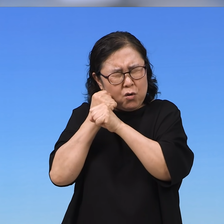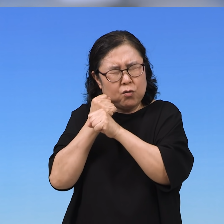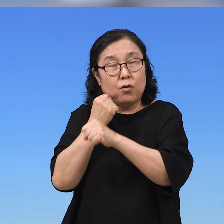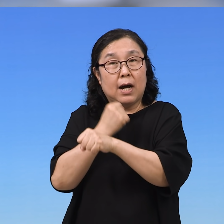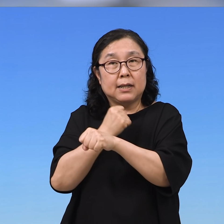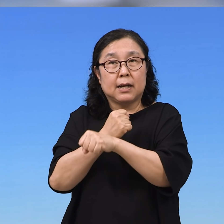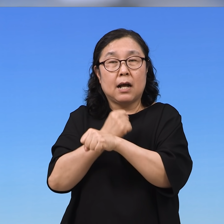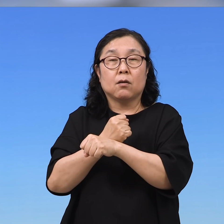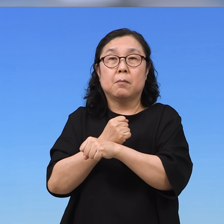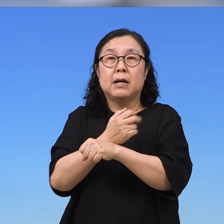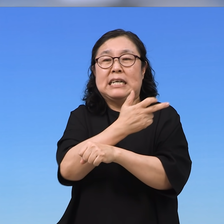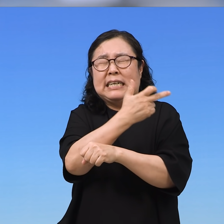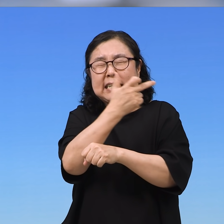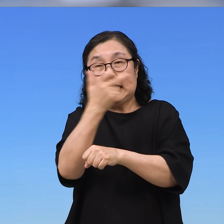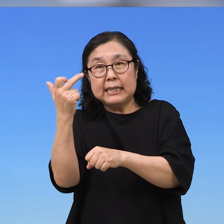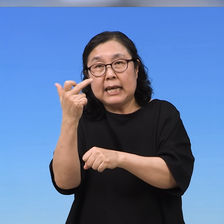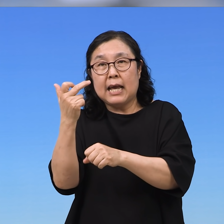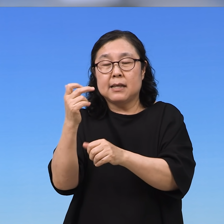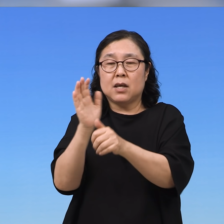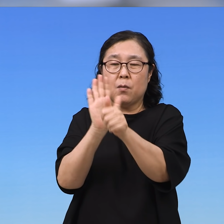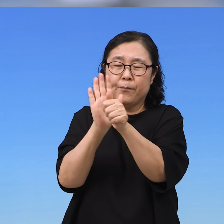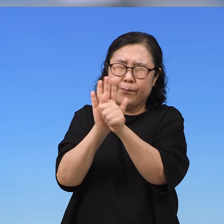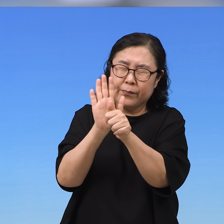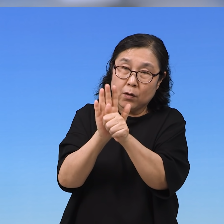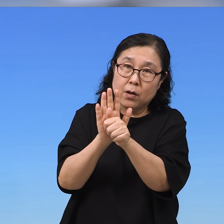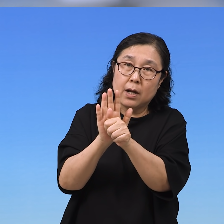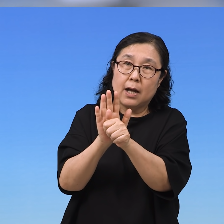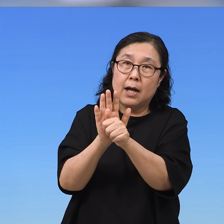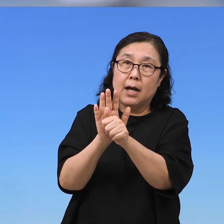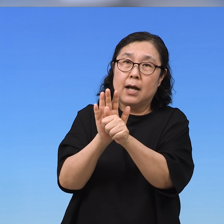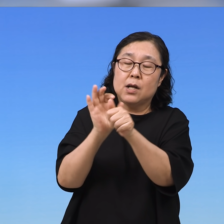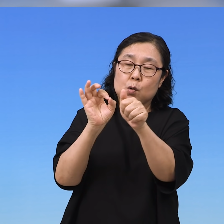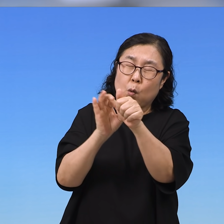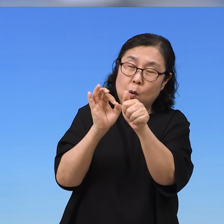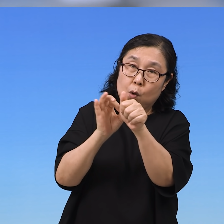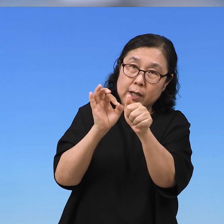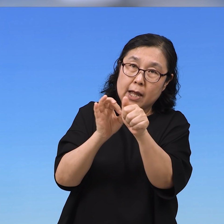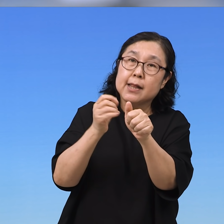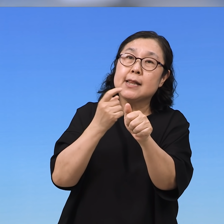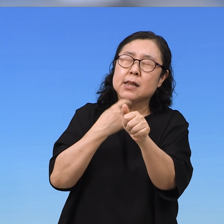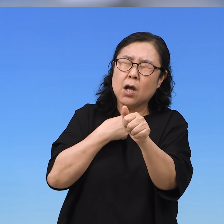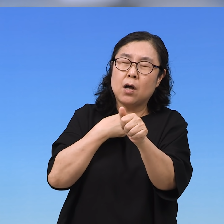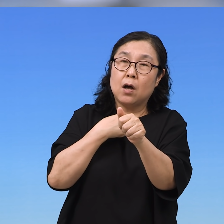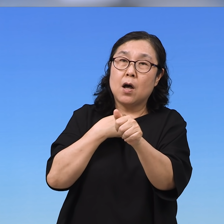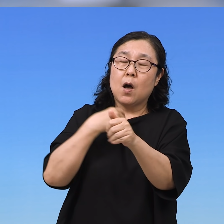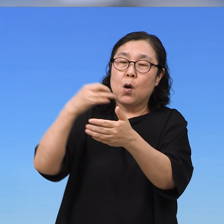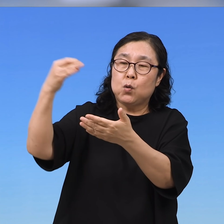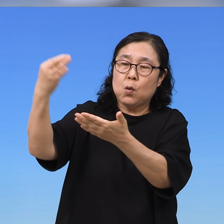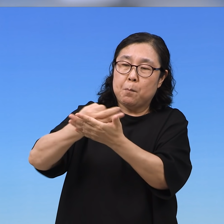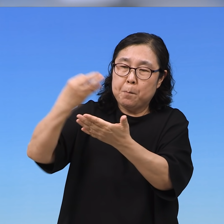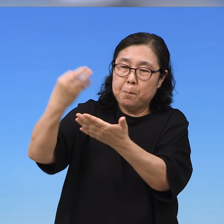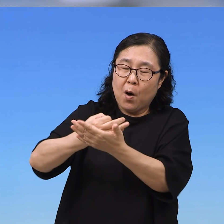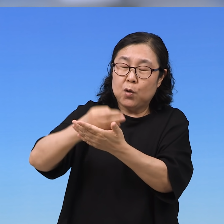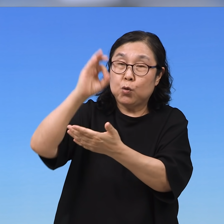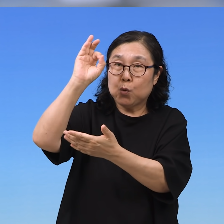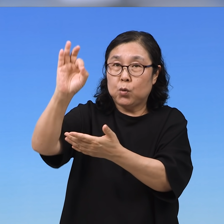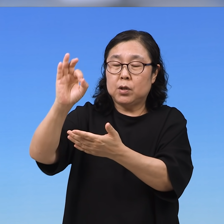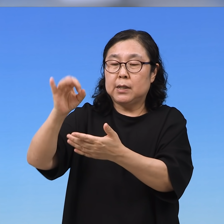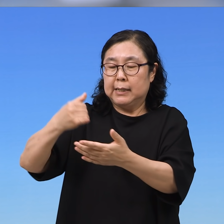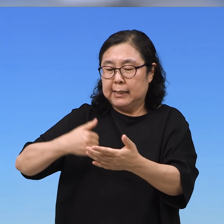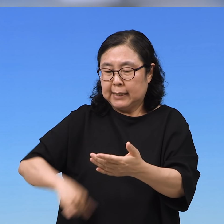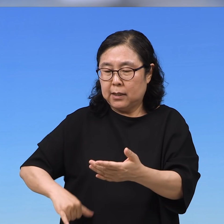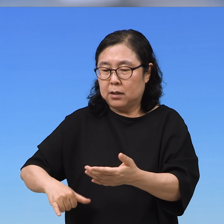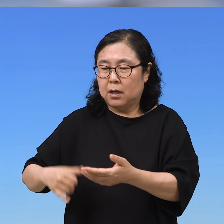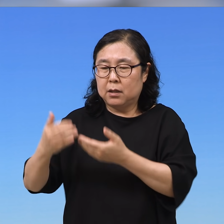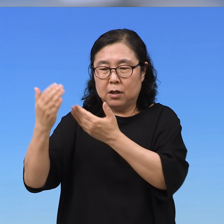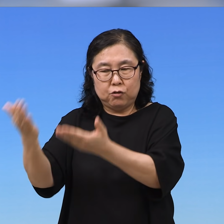연구하고 막 이러느라고 엄청나게 기여를 하시고, 그리고 그 대가로 얻은 그 엄청난 물질을 이거 자녀들한테 물려주면 안